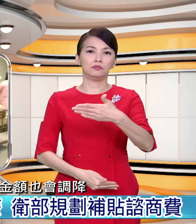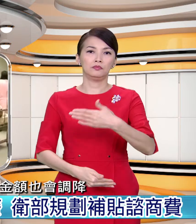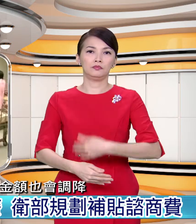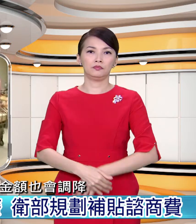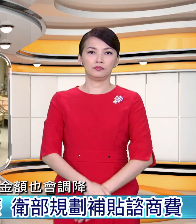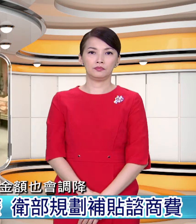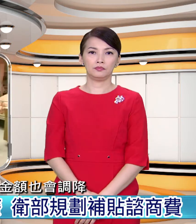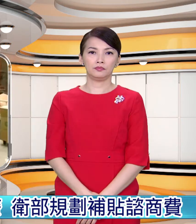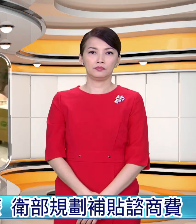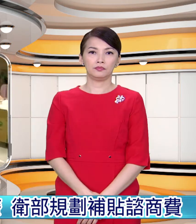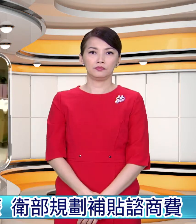降。